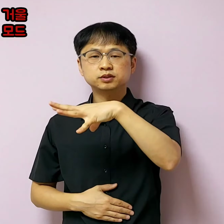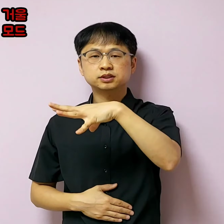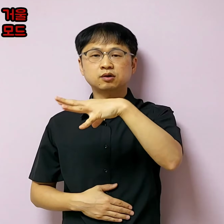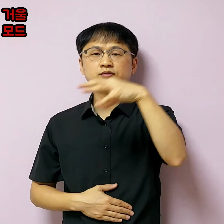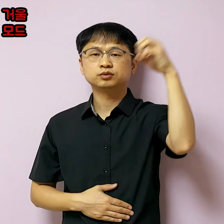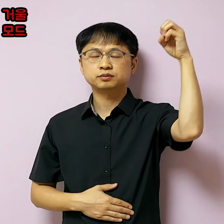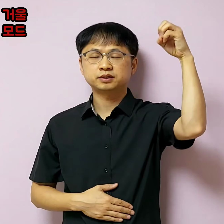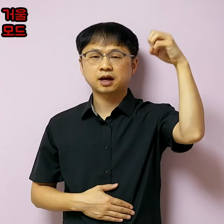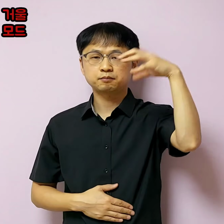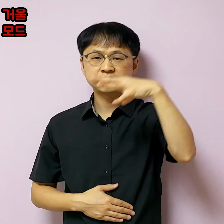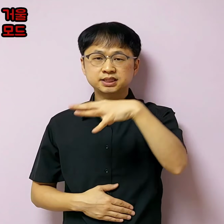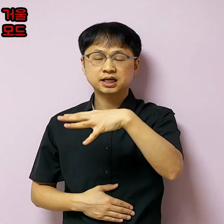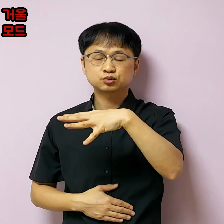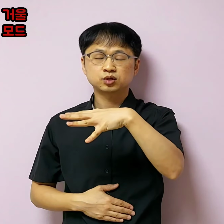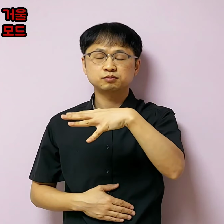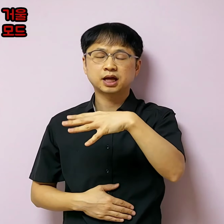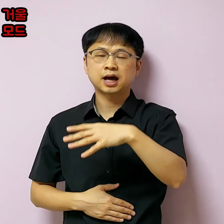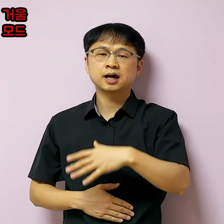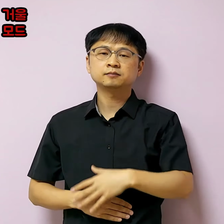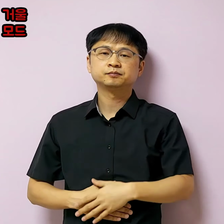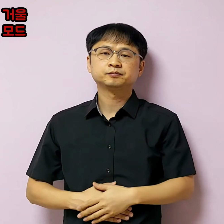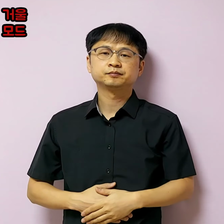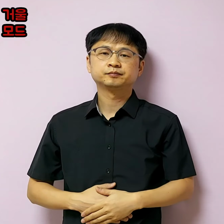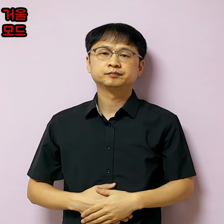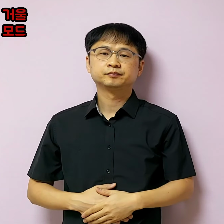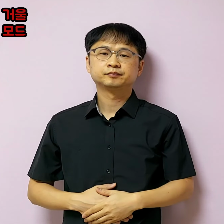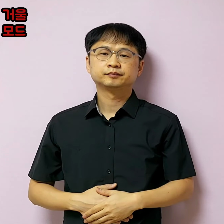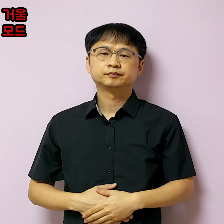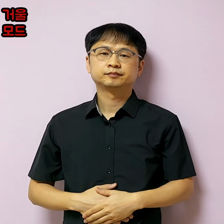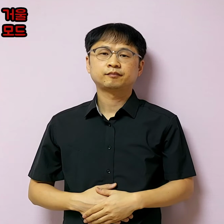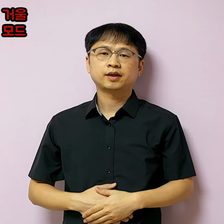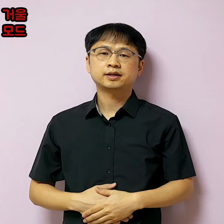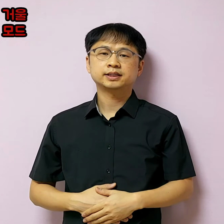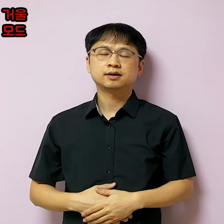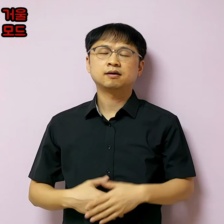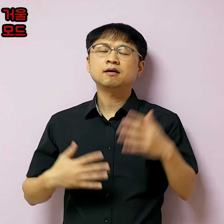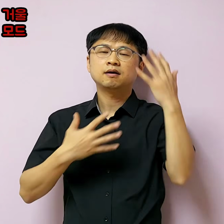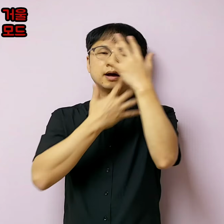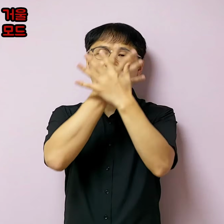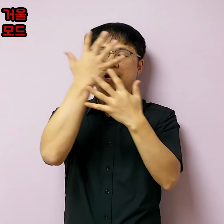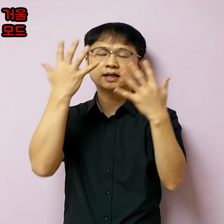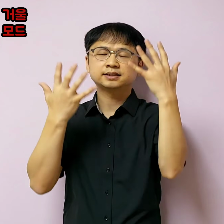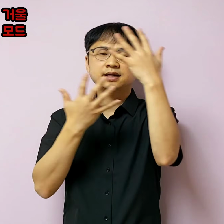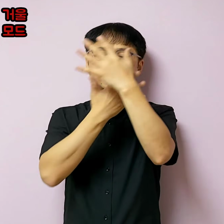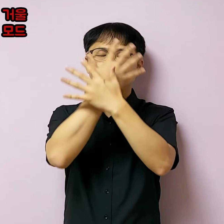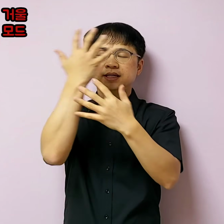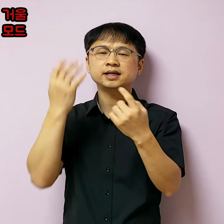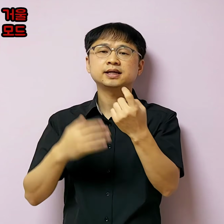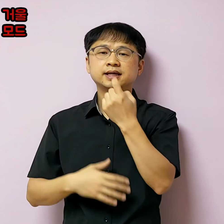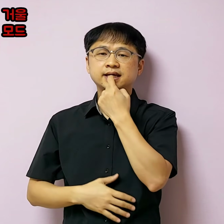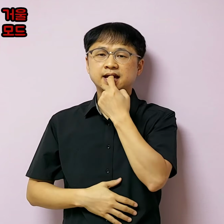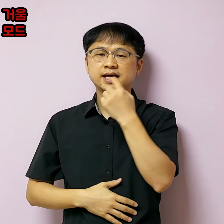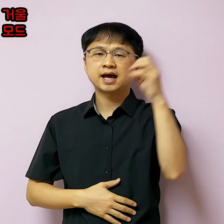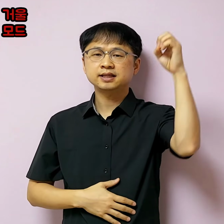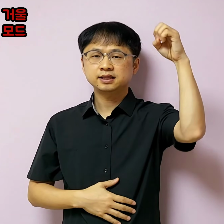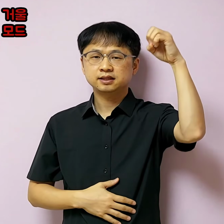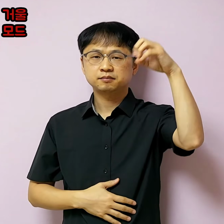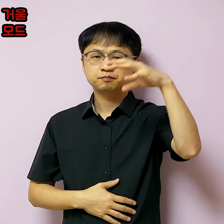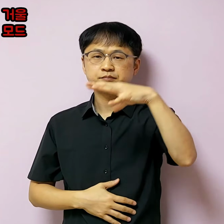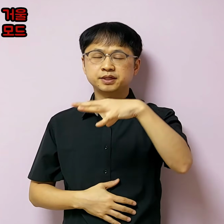뿜어져 나오는 모습입니다. 빛이란 수어입니다. 네, 그래서 아스라이 하얀